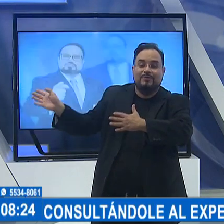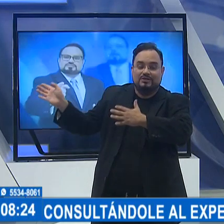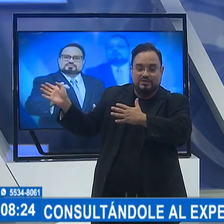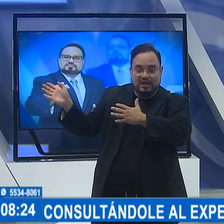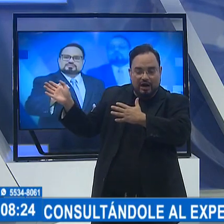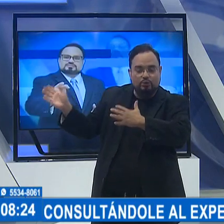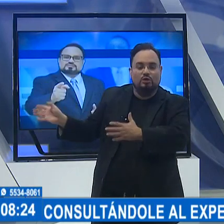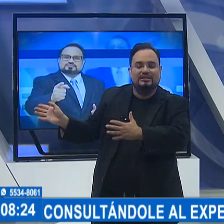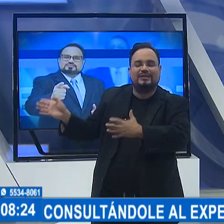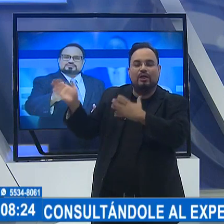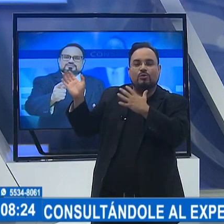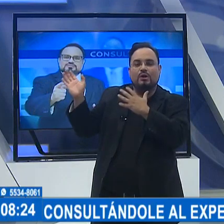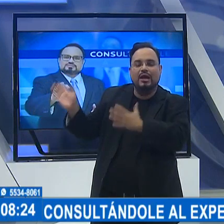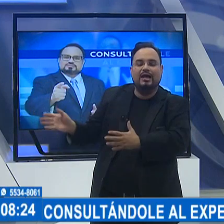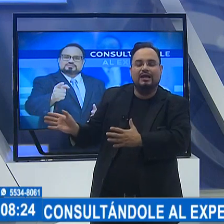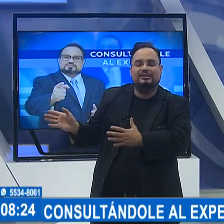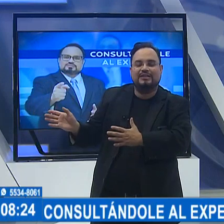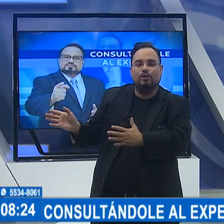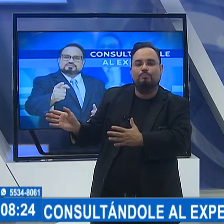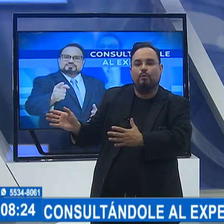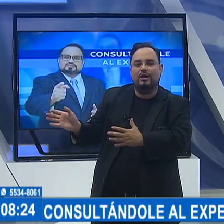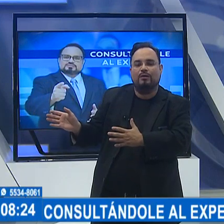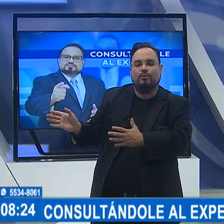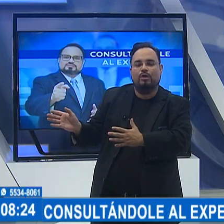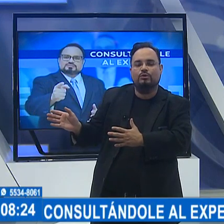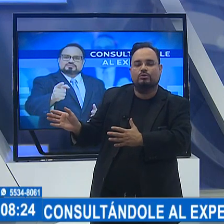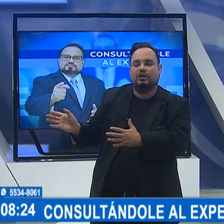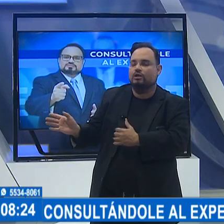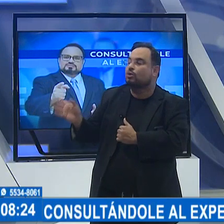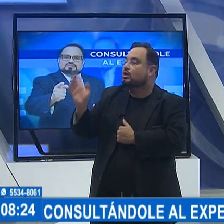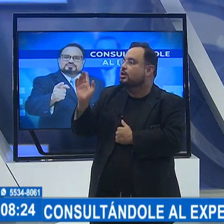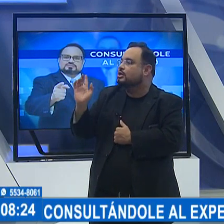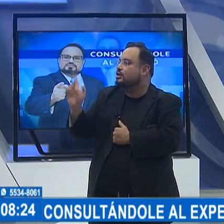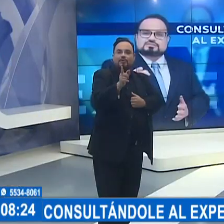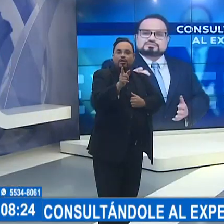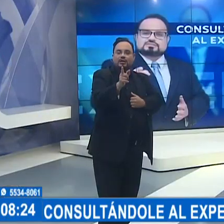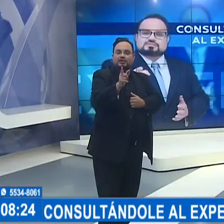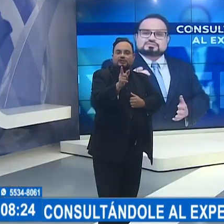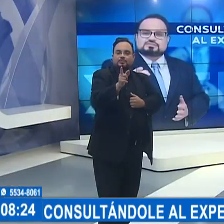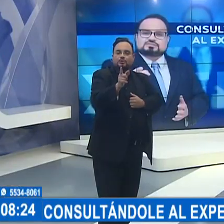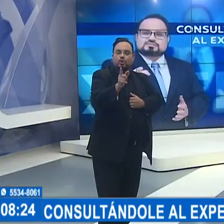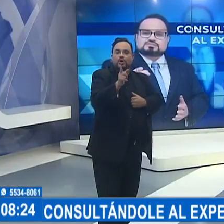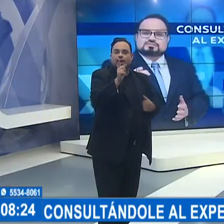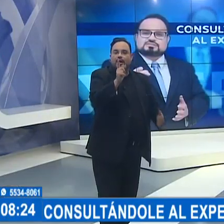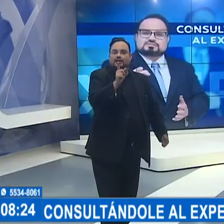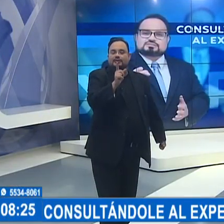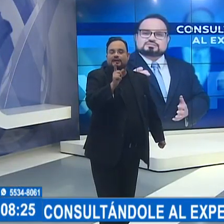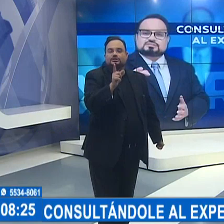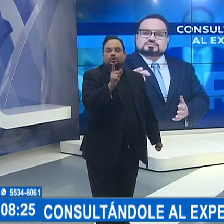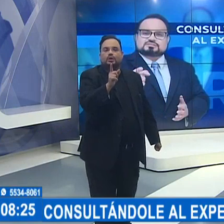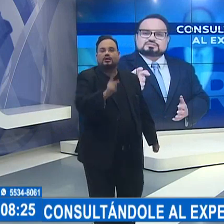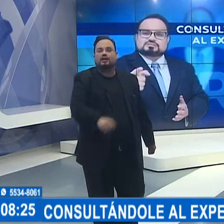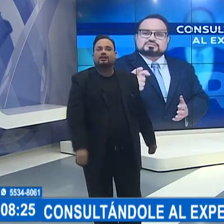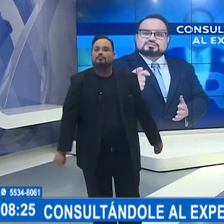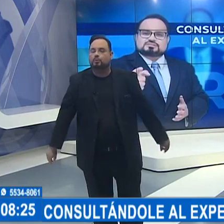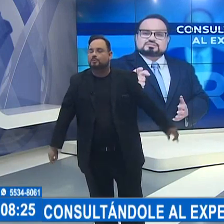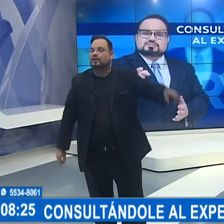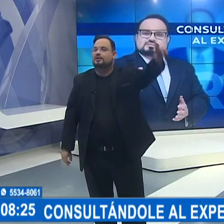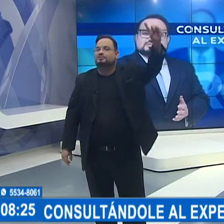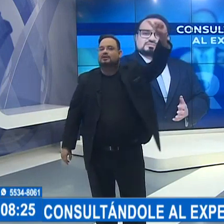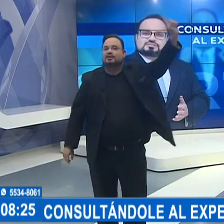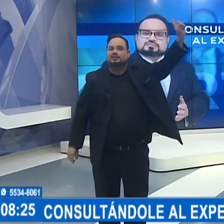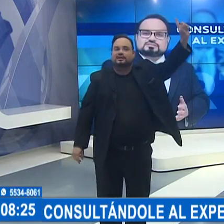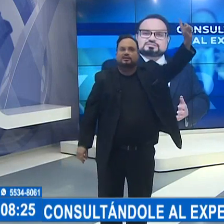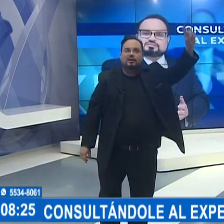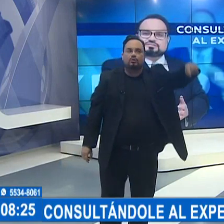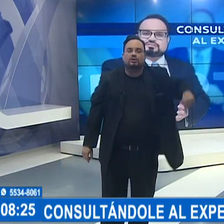debidamente autorizado, legalizado por el abogado y notario y llevado a la inscripción en el Registro General de la Propiedad,